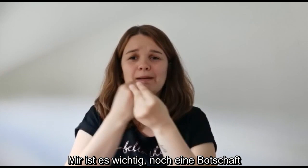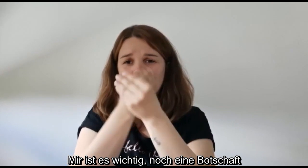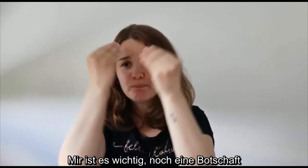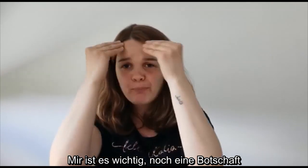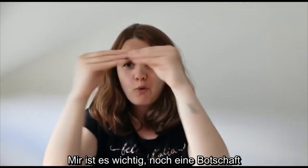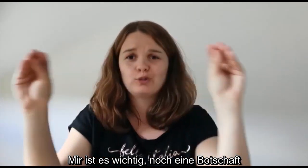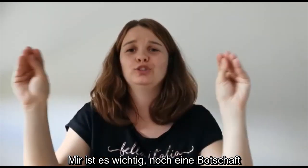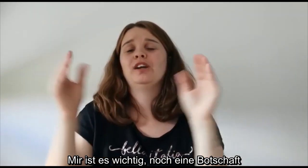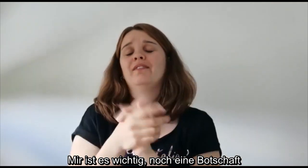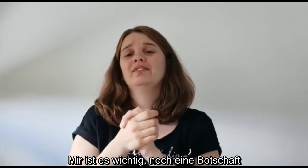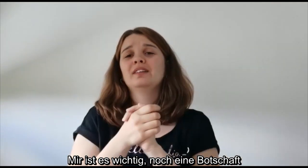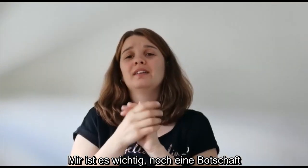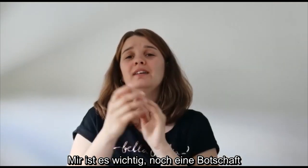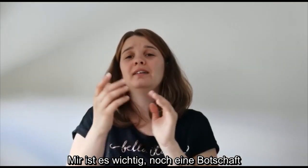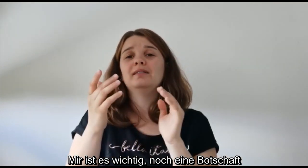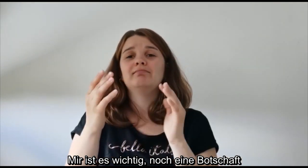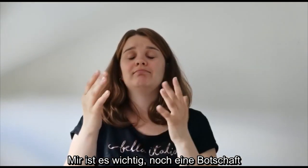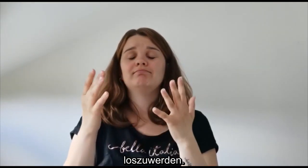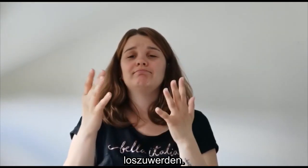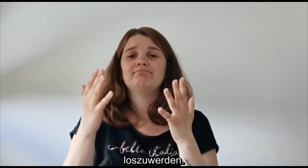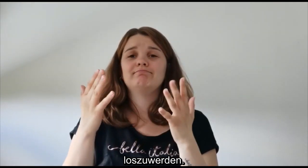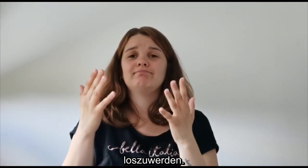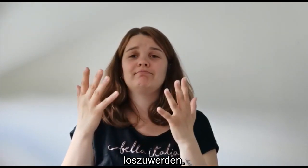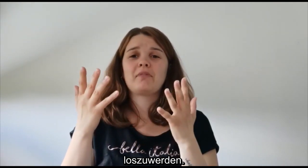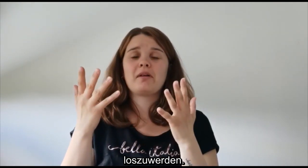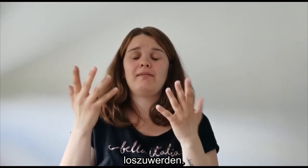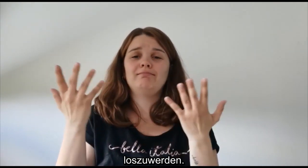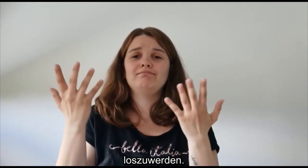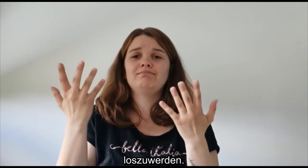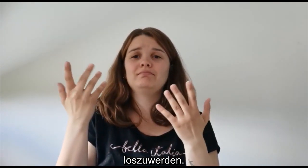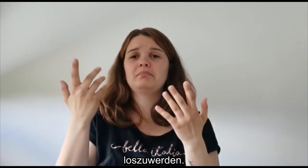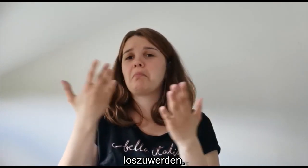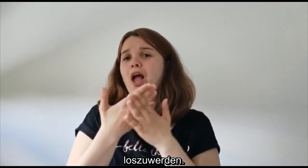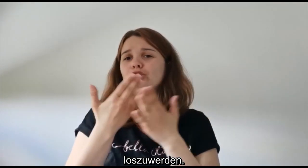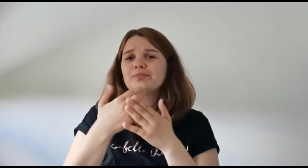Mir ist es wichtig Noch eine Botschaft loszuwerden